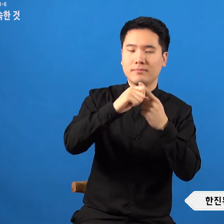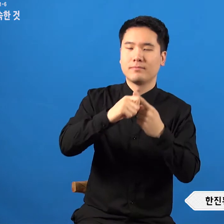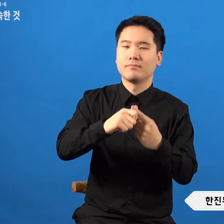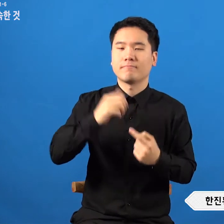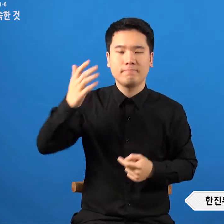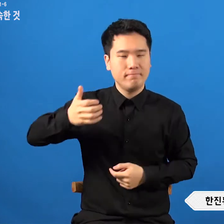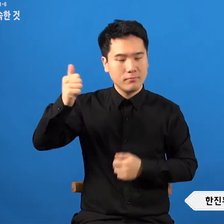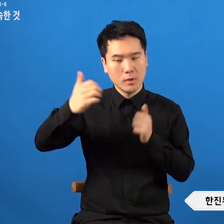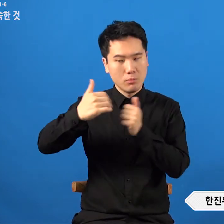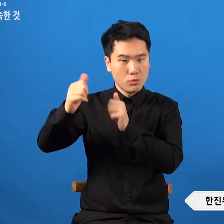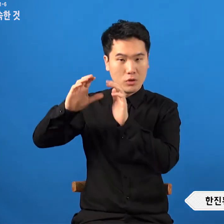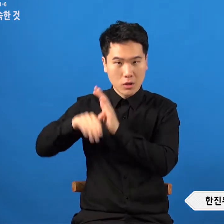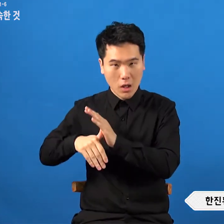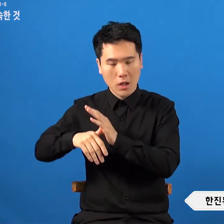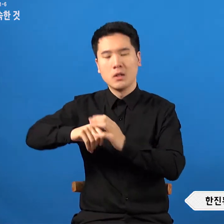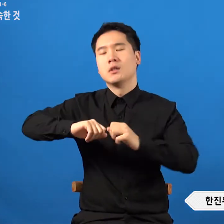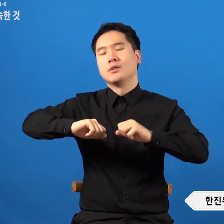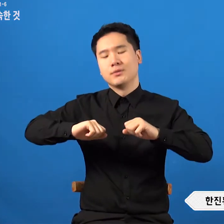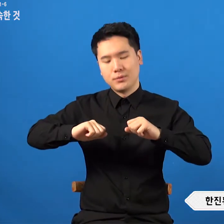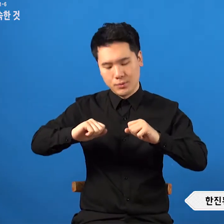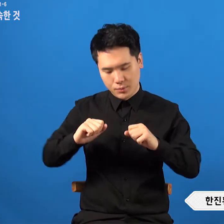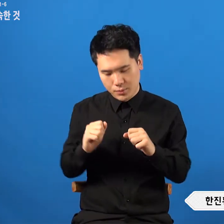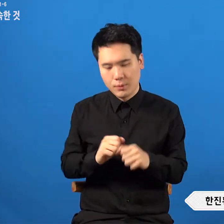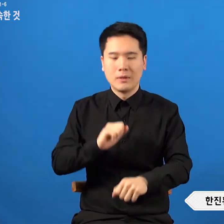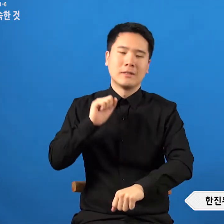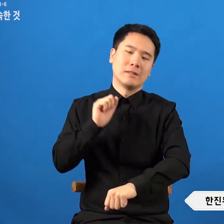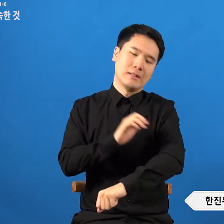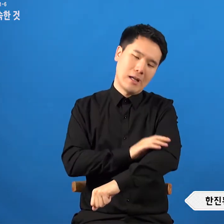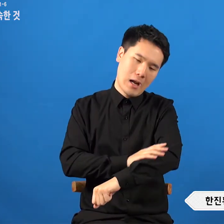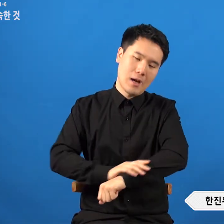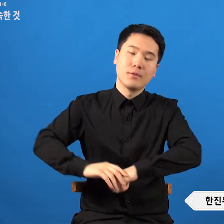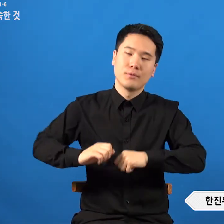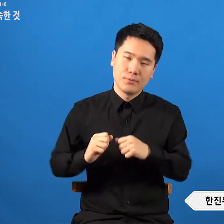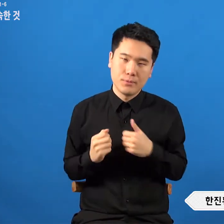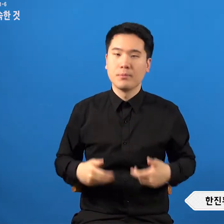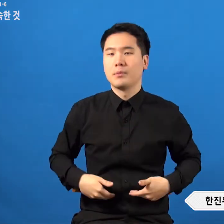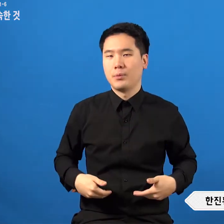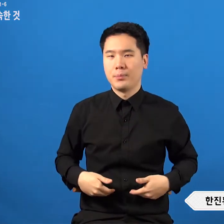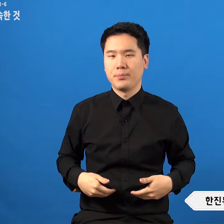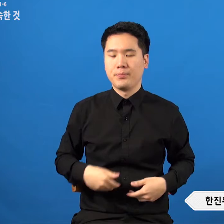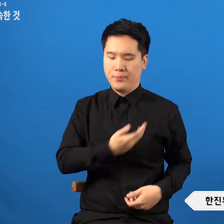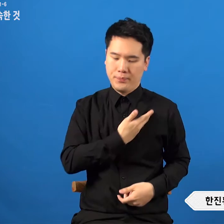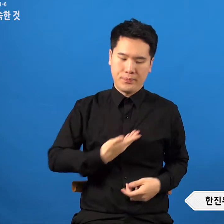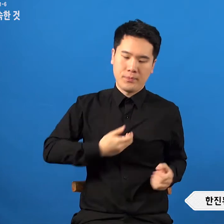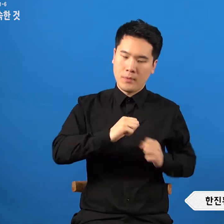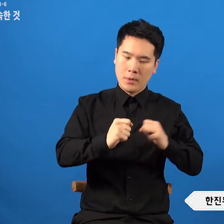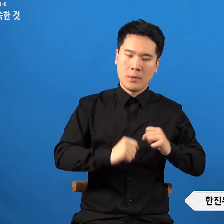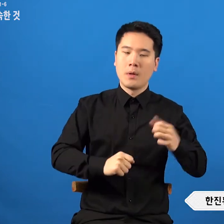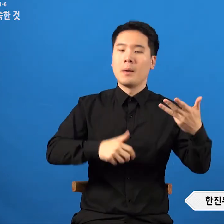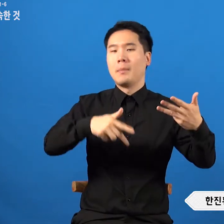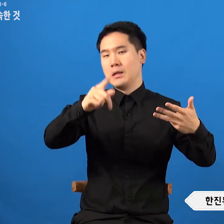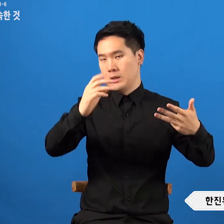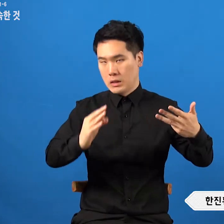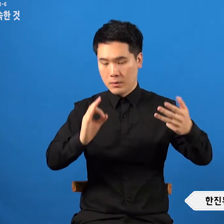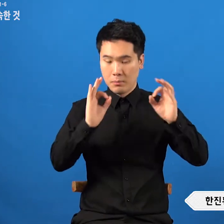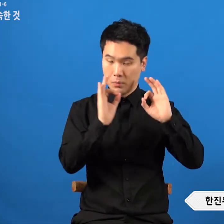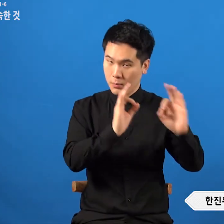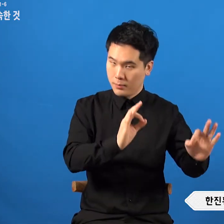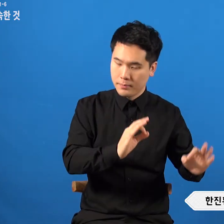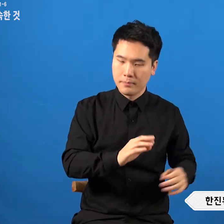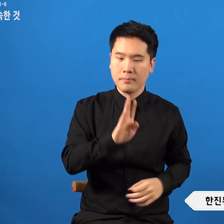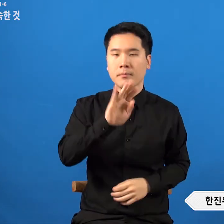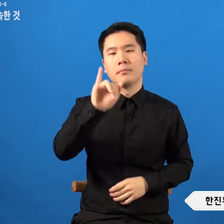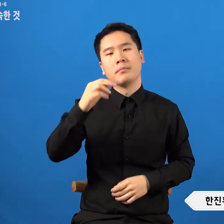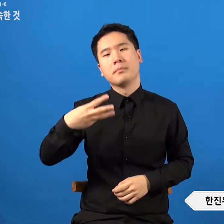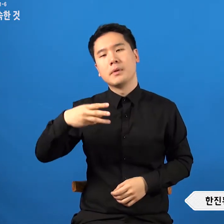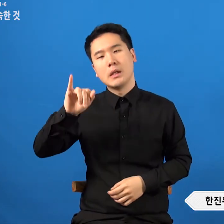첫째는 하나님이 부르실 때에 순종을 잘 해야 됩니다. 사도행전 8장을 보면